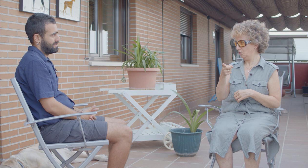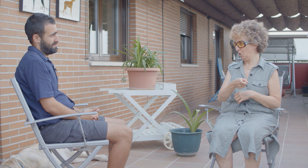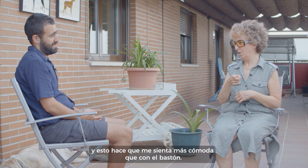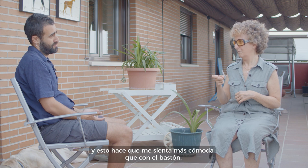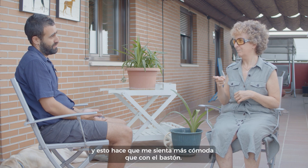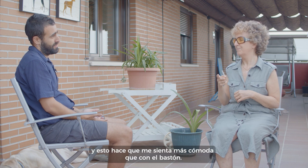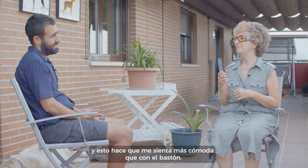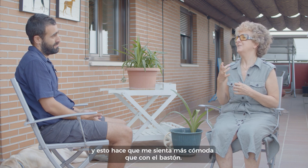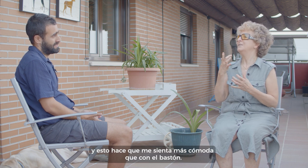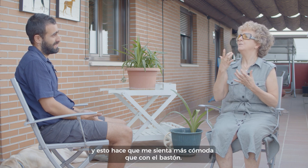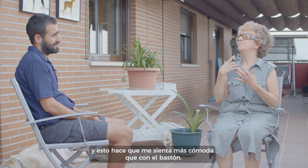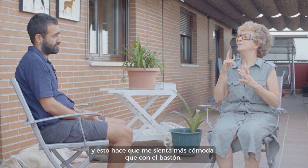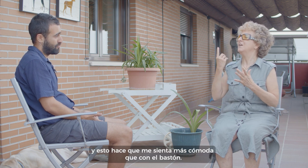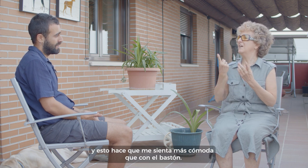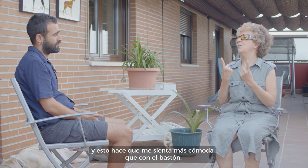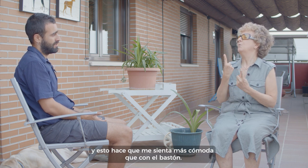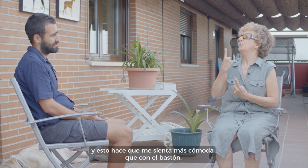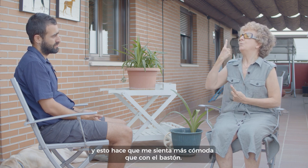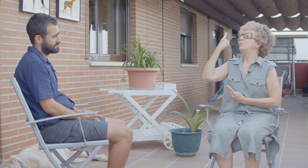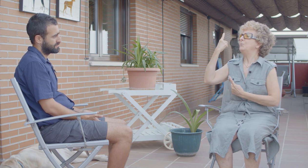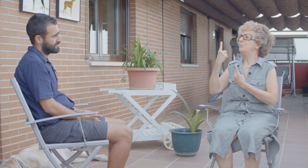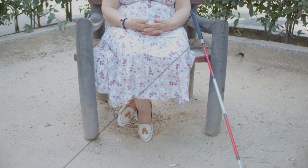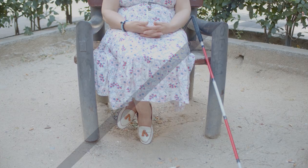Y esto hace que me sienta más cómoda que con el bastón.